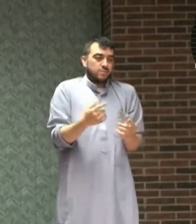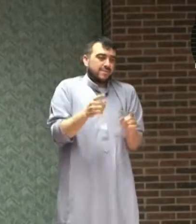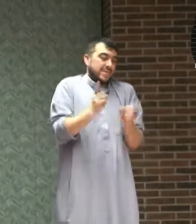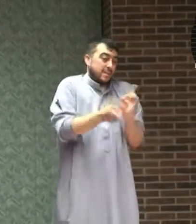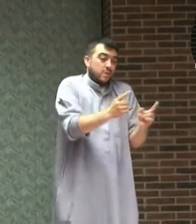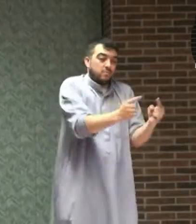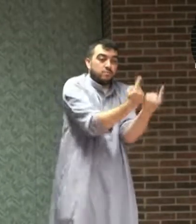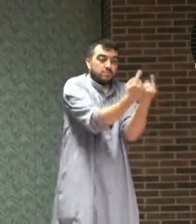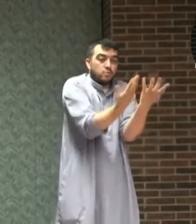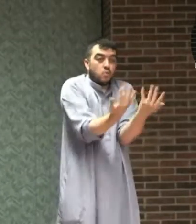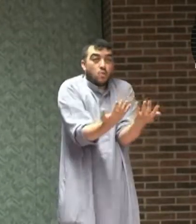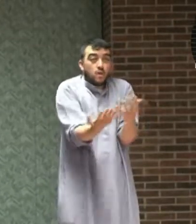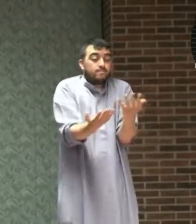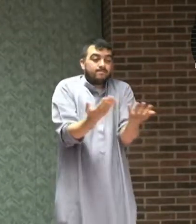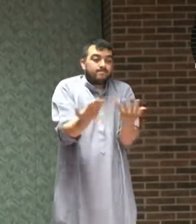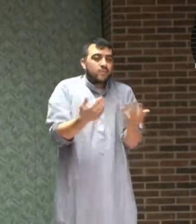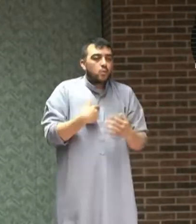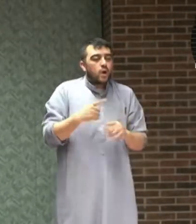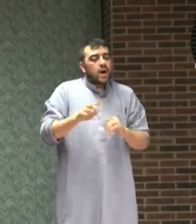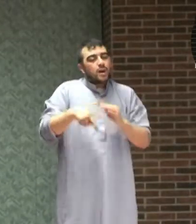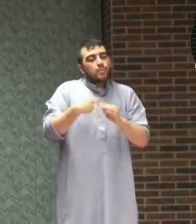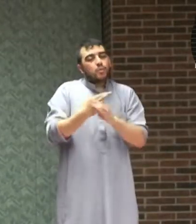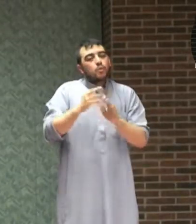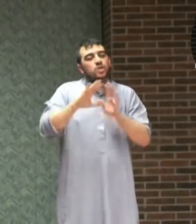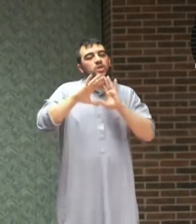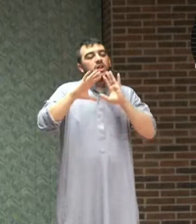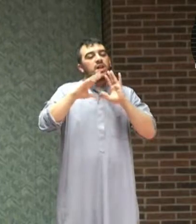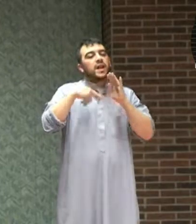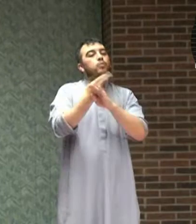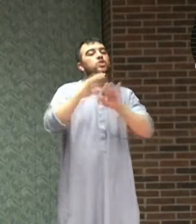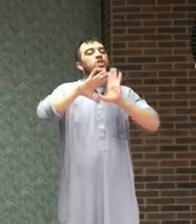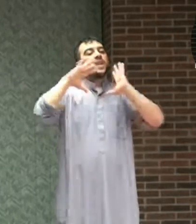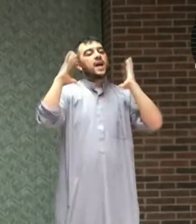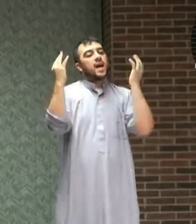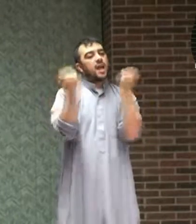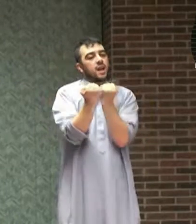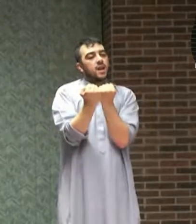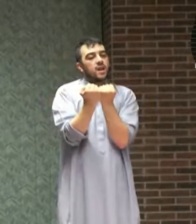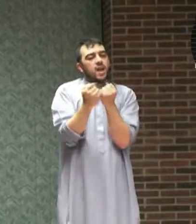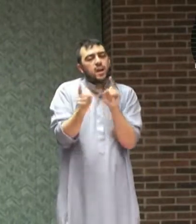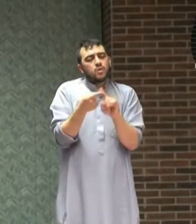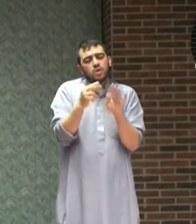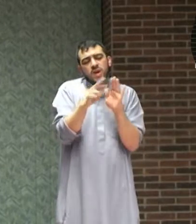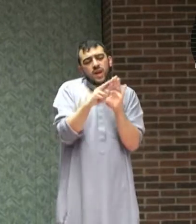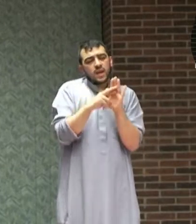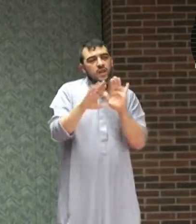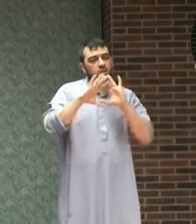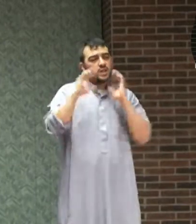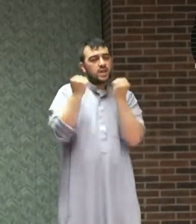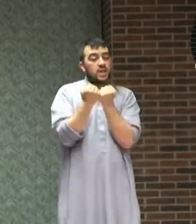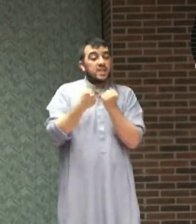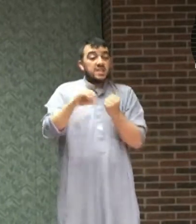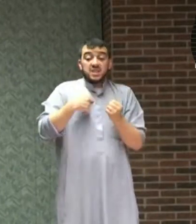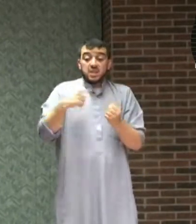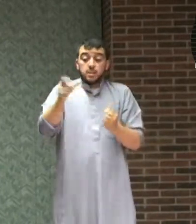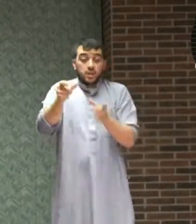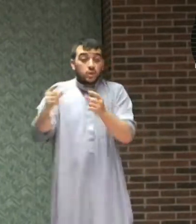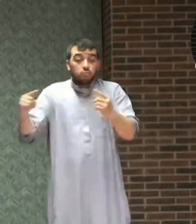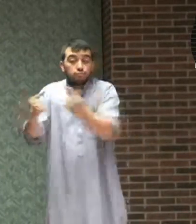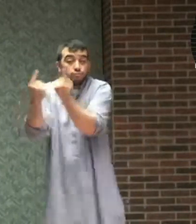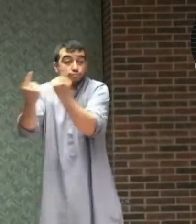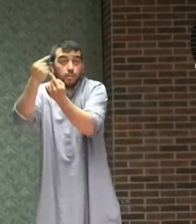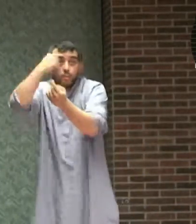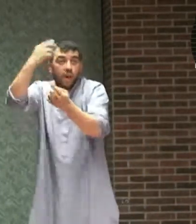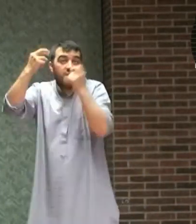je ne peux pas faire ça. Mais je donne des généralités qui sont évidemment très très importantes pour nous. Ce que j'essaie de rappeler, c'est que s'il s'agit d'un